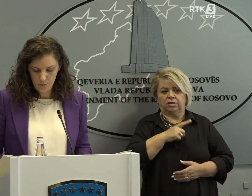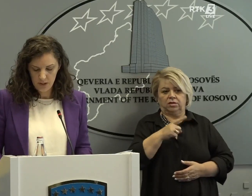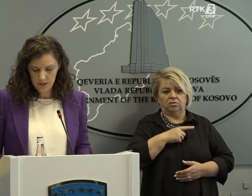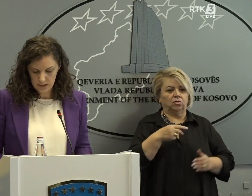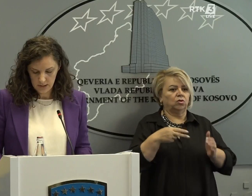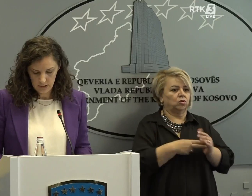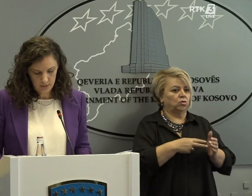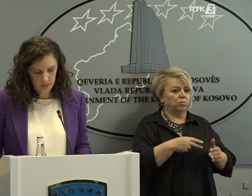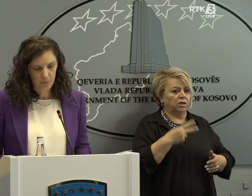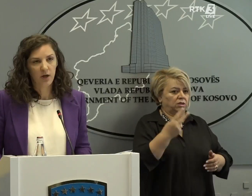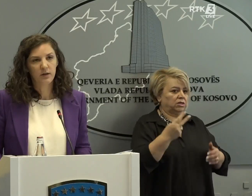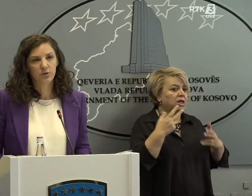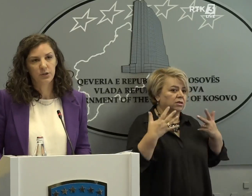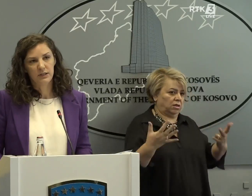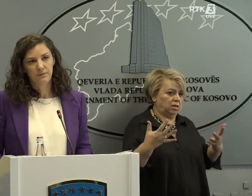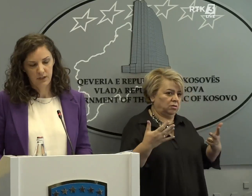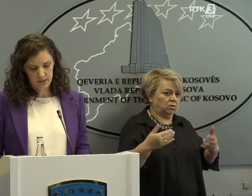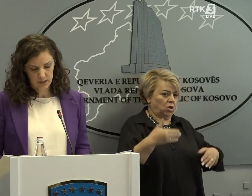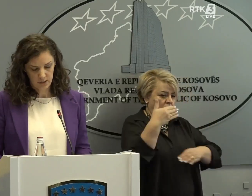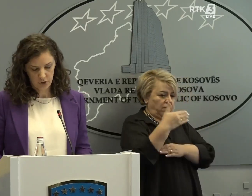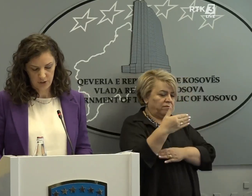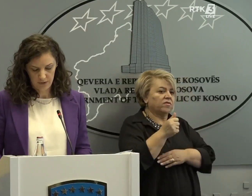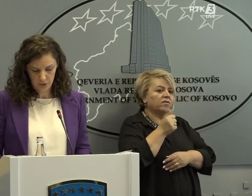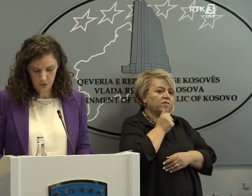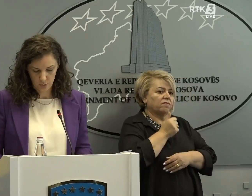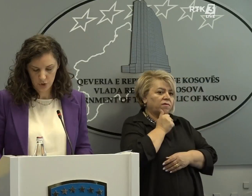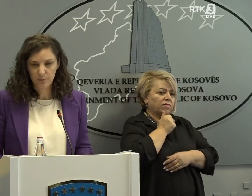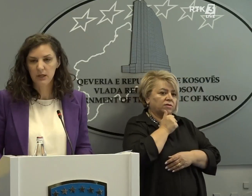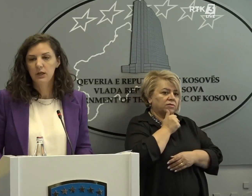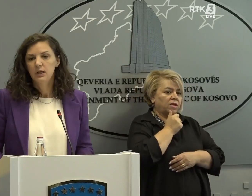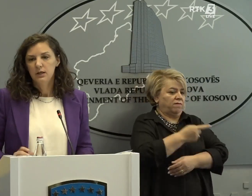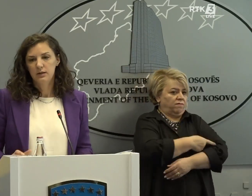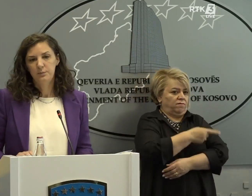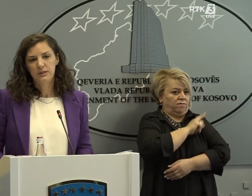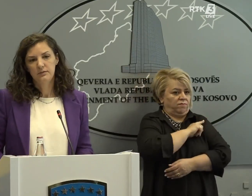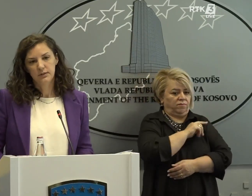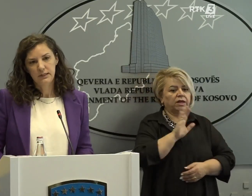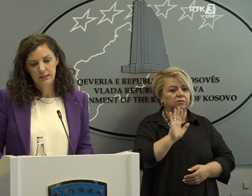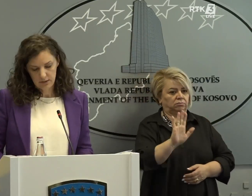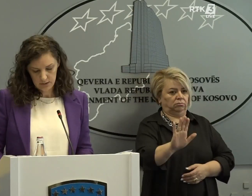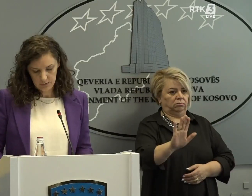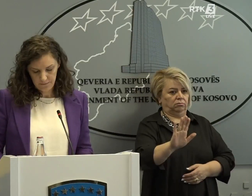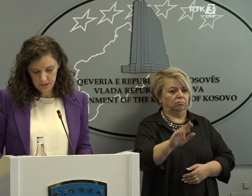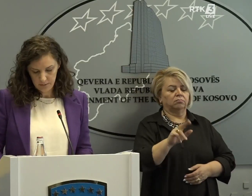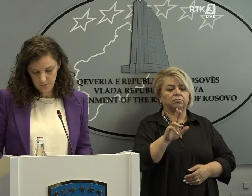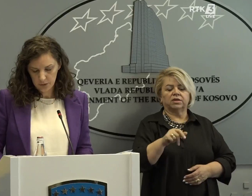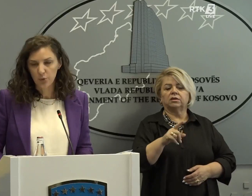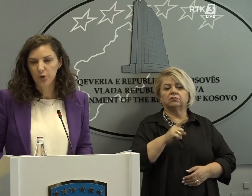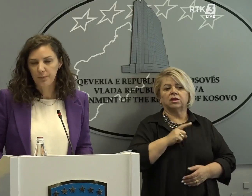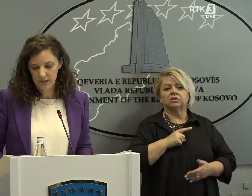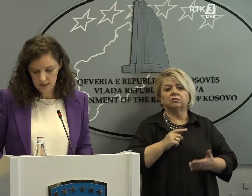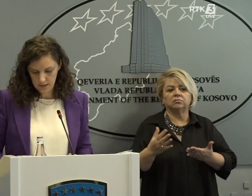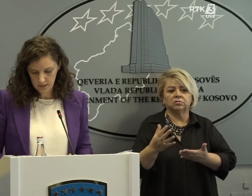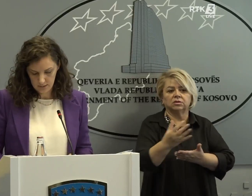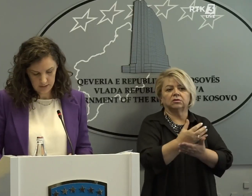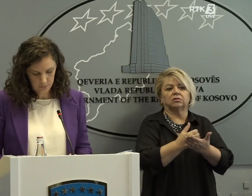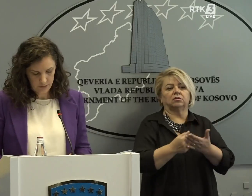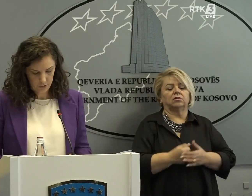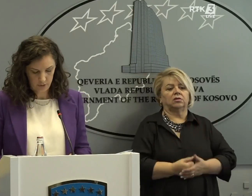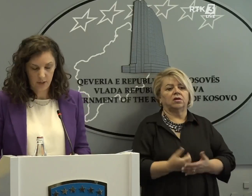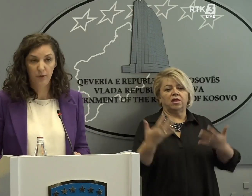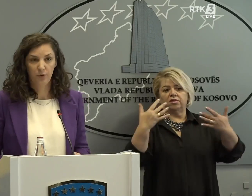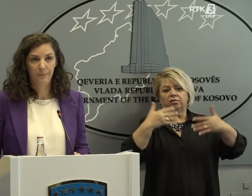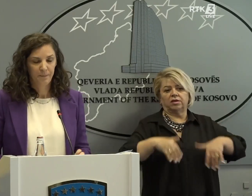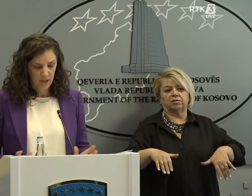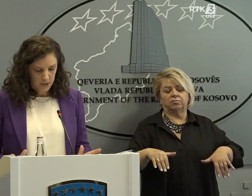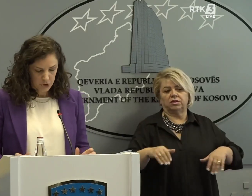viti 2028, ndërmarrja do të jetë financiarisht e vetëqëndrueshme dhe pritet të ketë fitim vjetor prej rreth 10